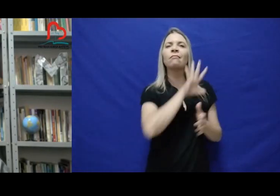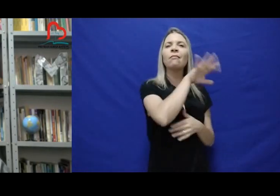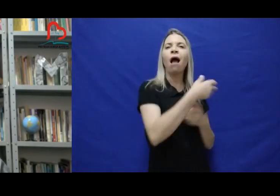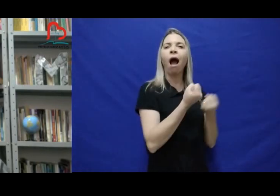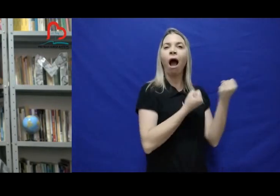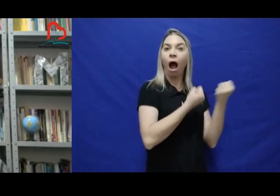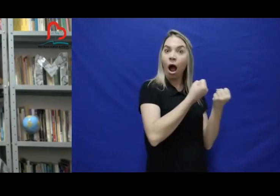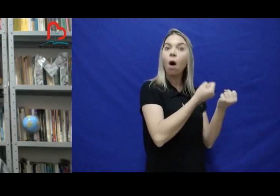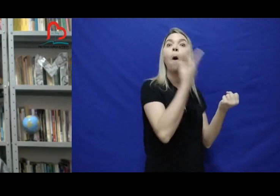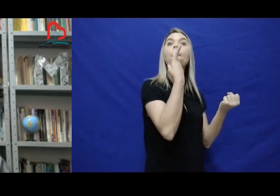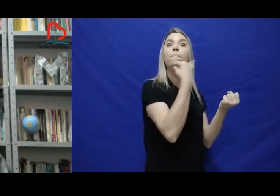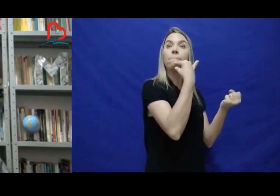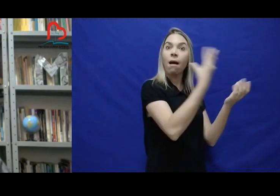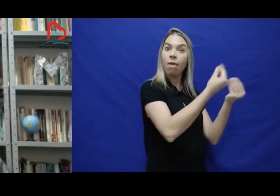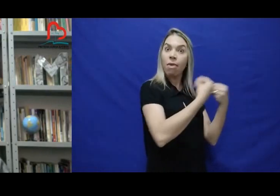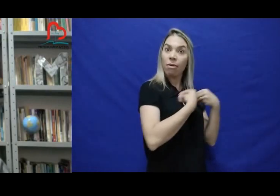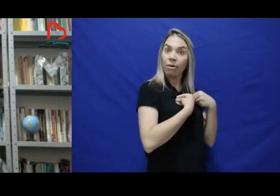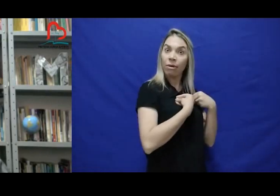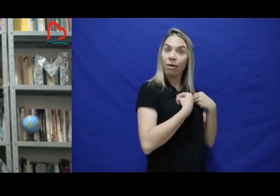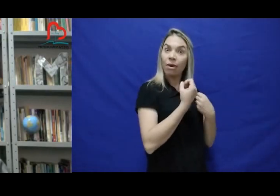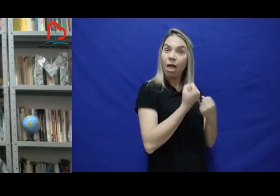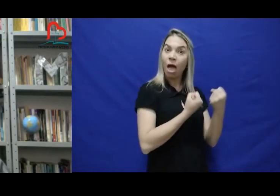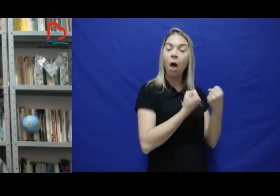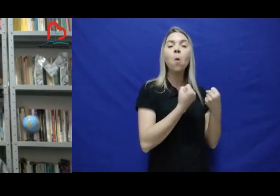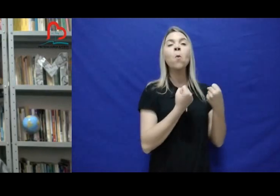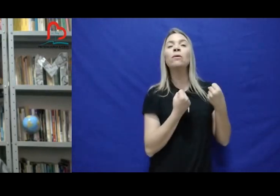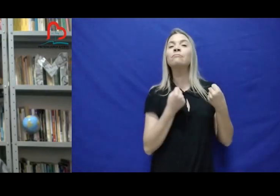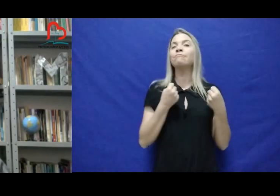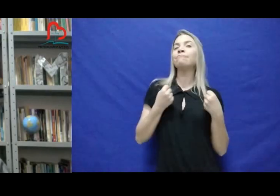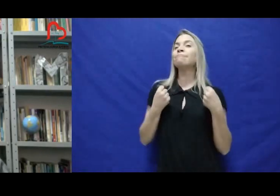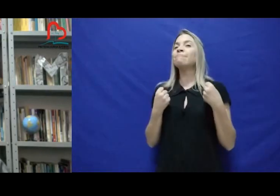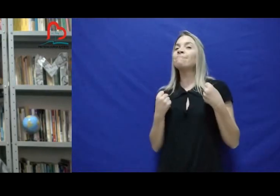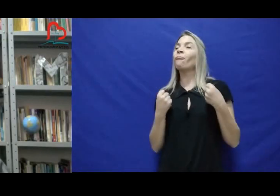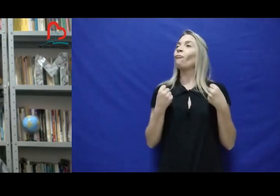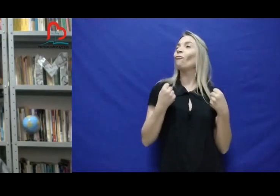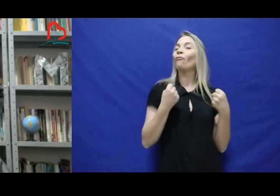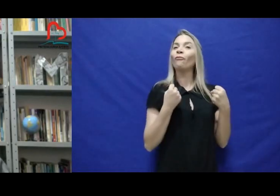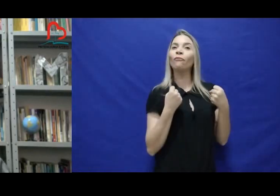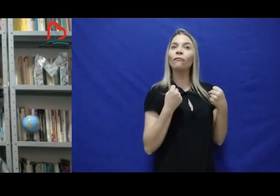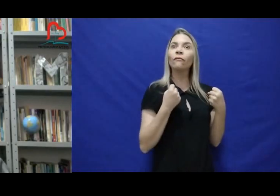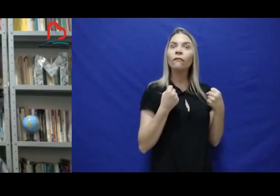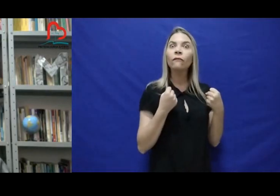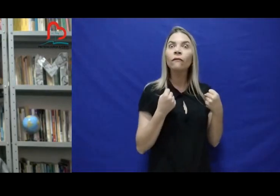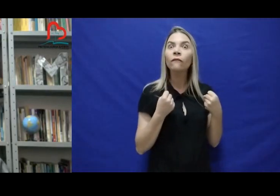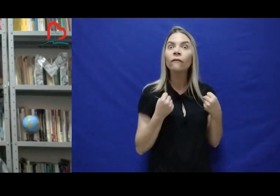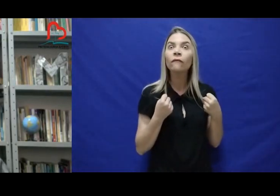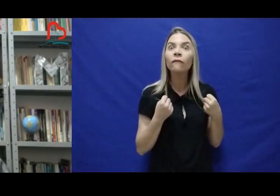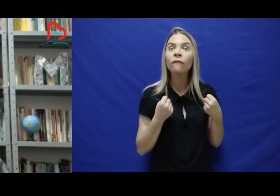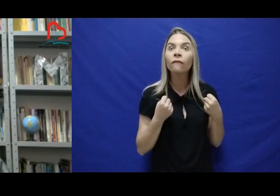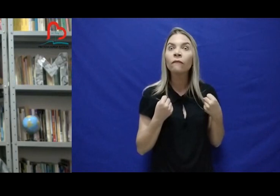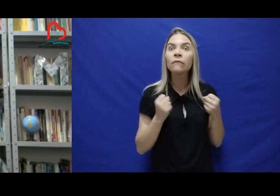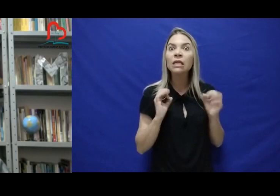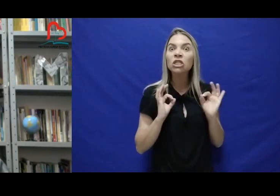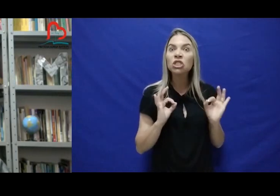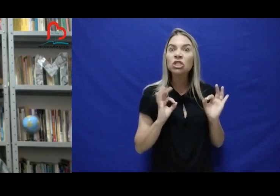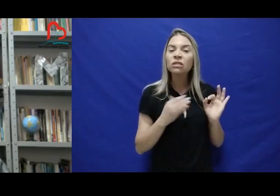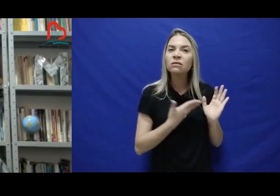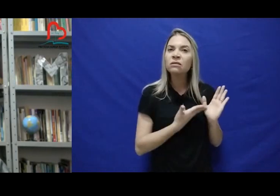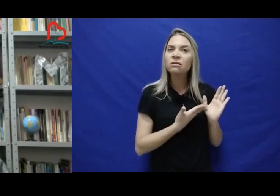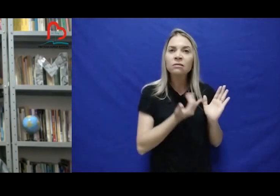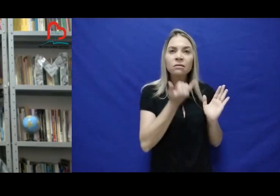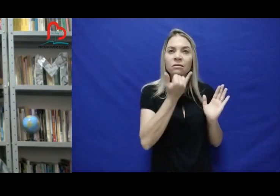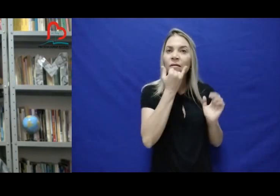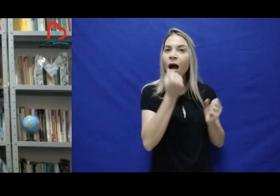do que um carro. Esse carro não tem valor algum mais. Mas todos aqueles que permaneceram